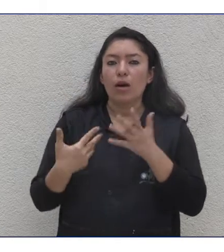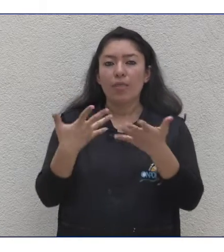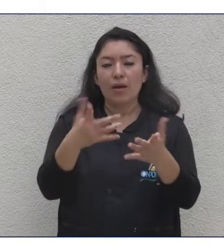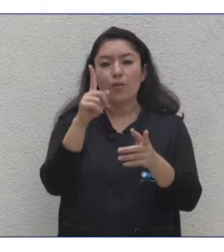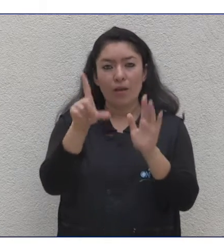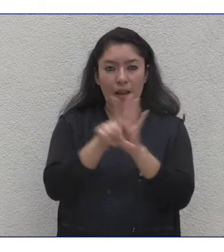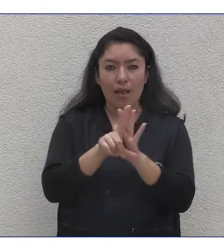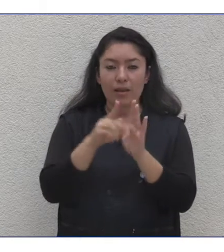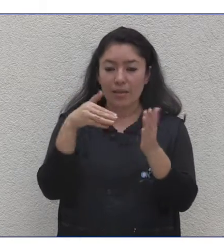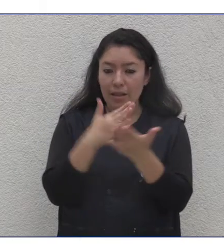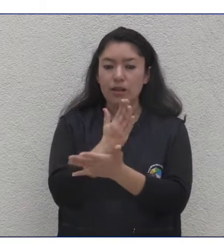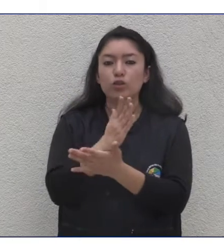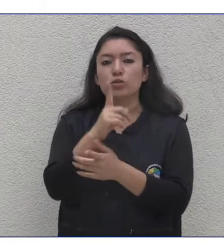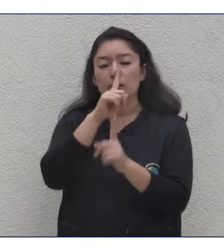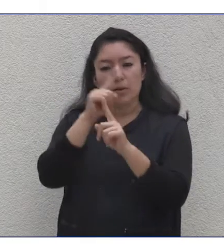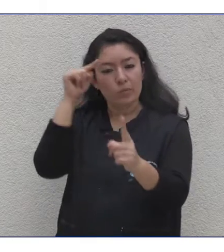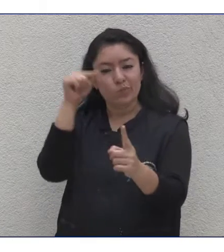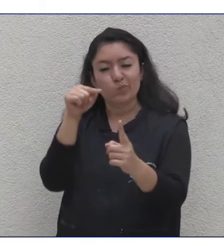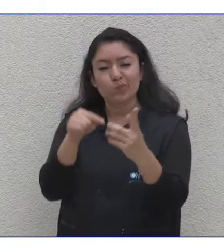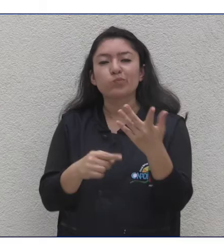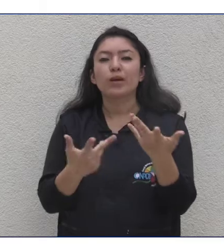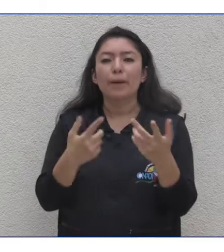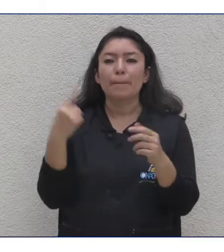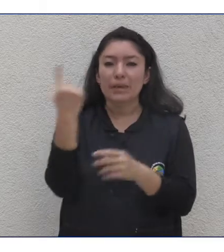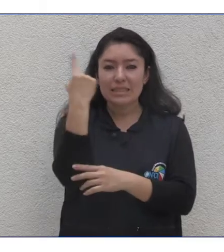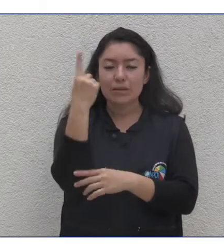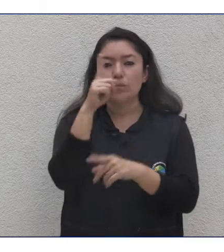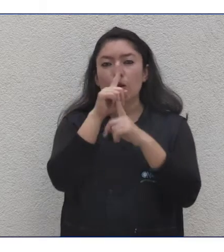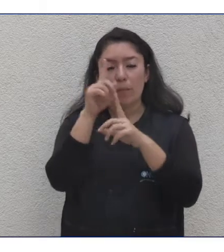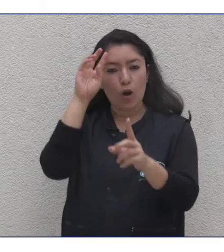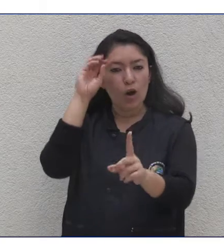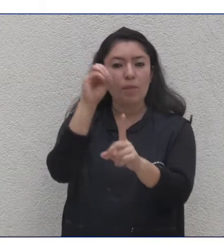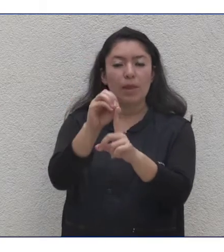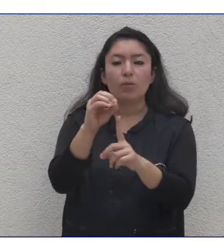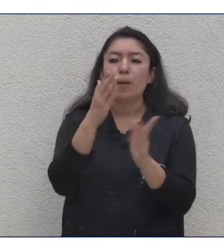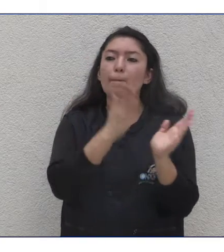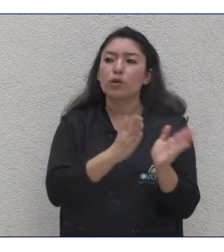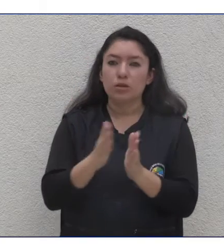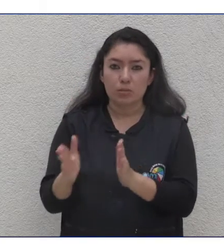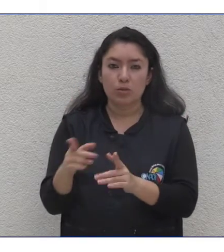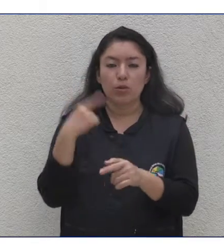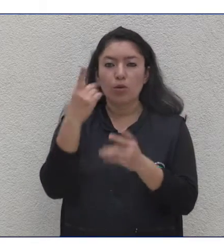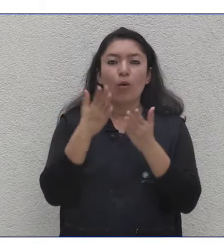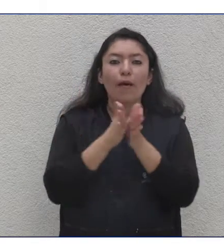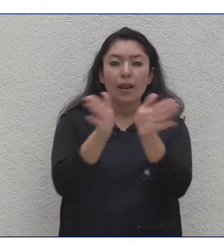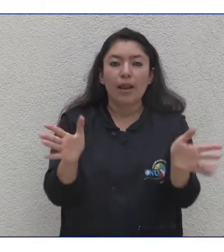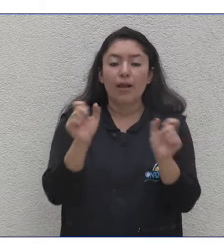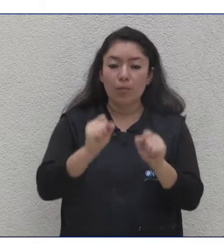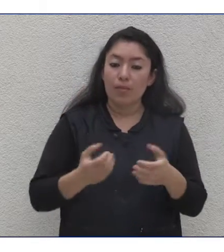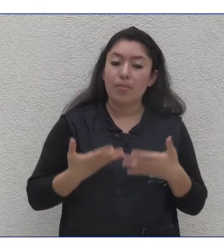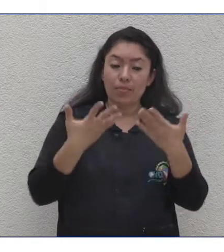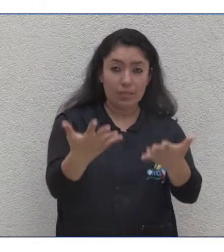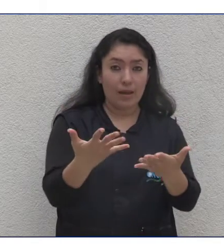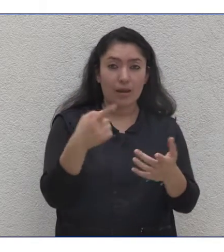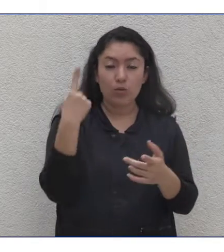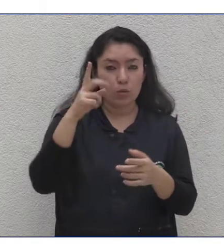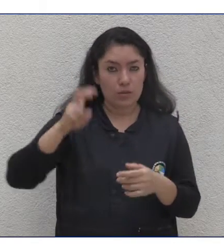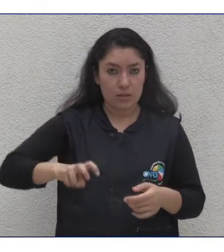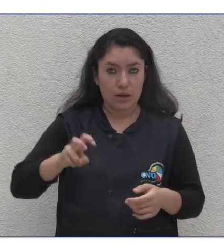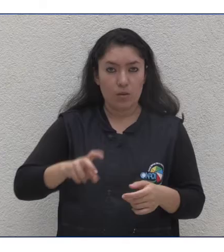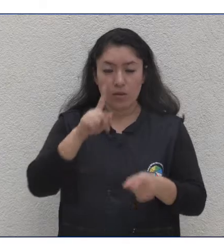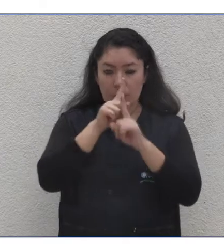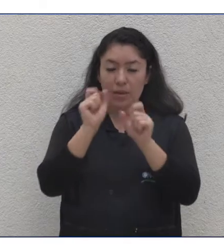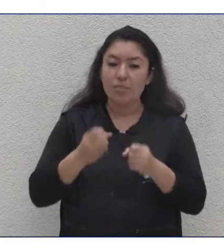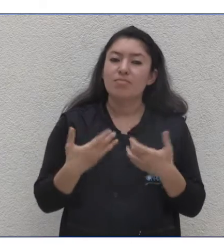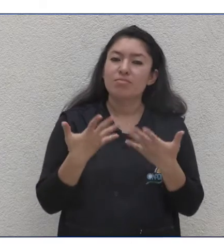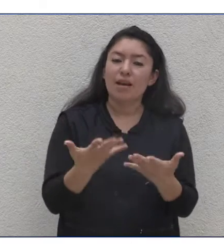esos derechos, defina los principios, objetivos, procedimientos y en general aquellos aspectos necesarios para darle